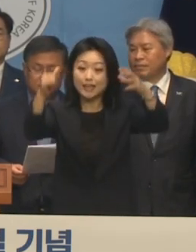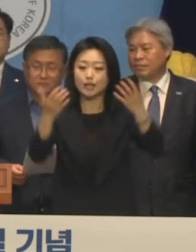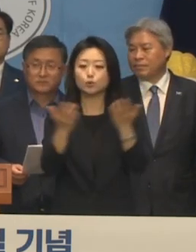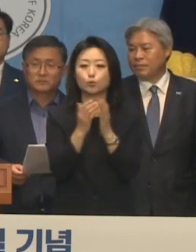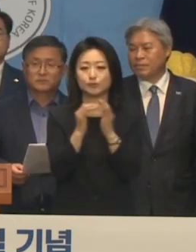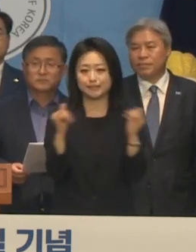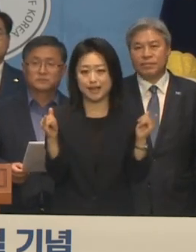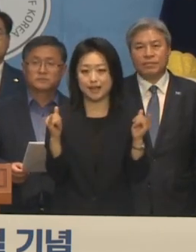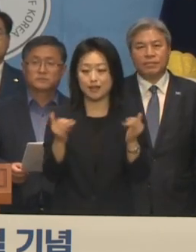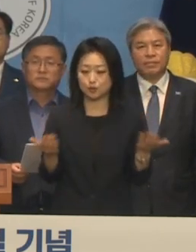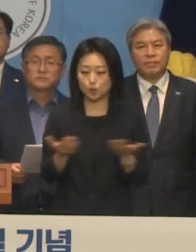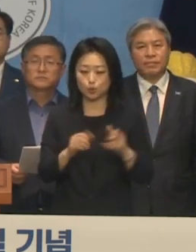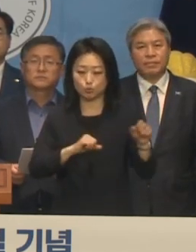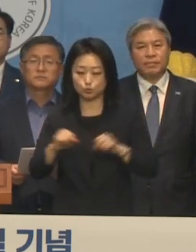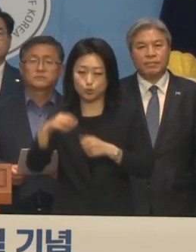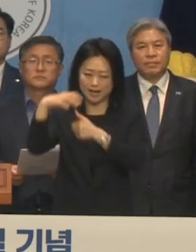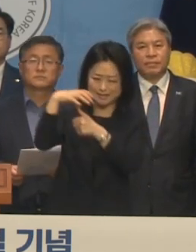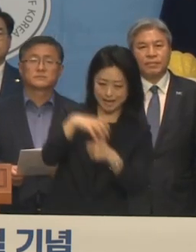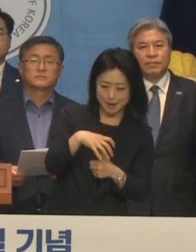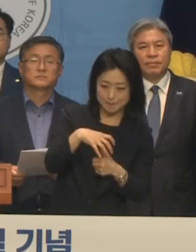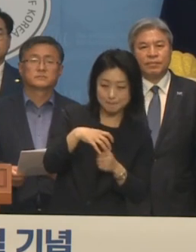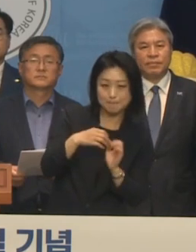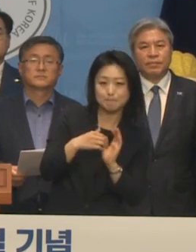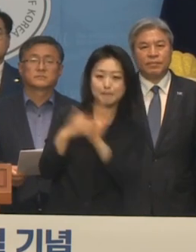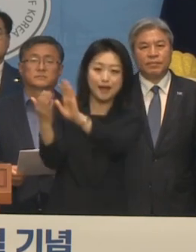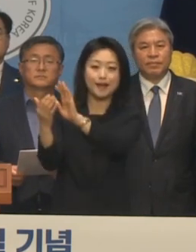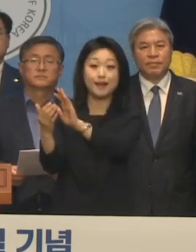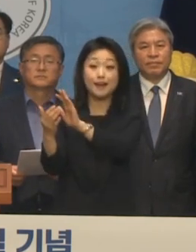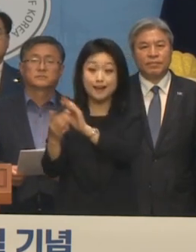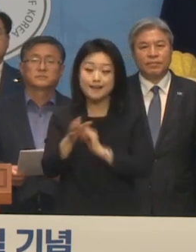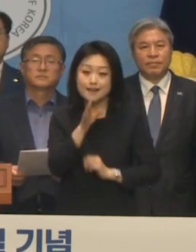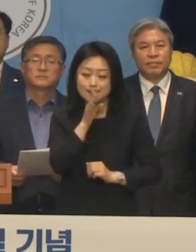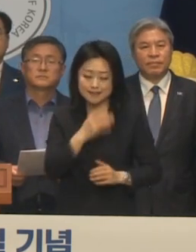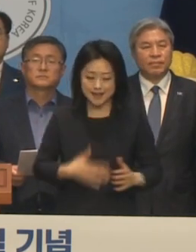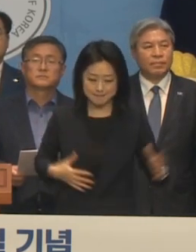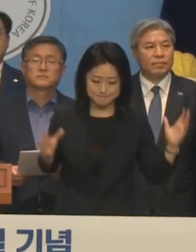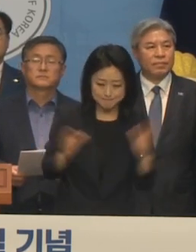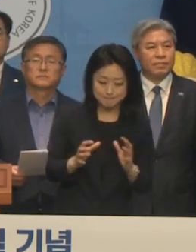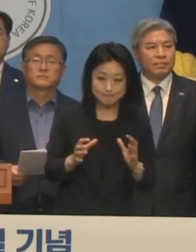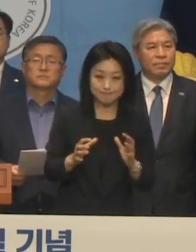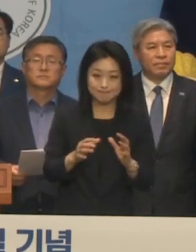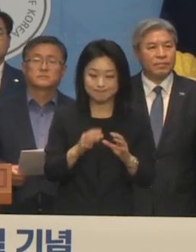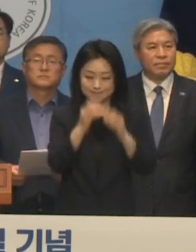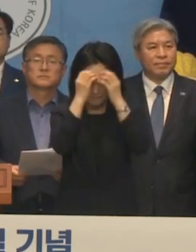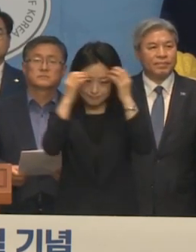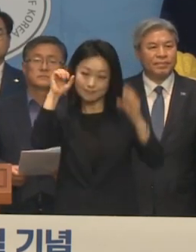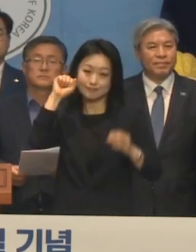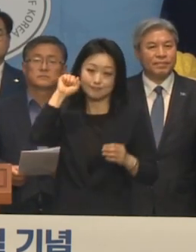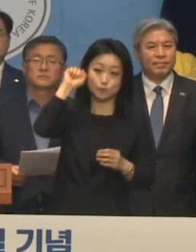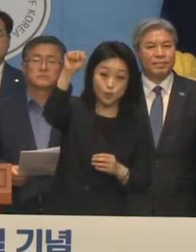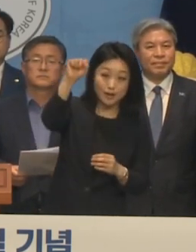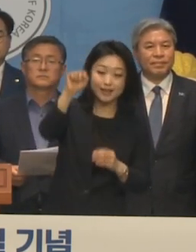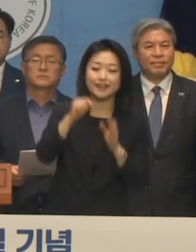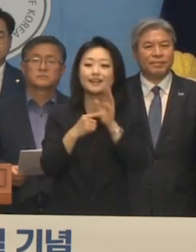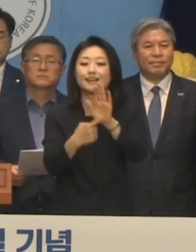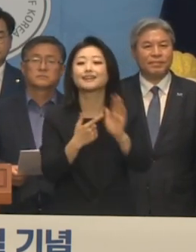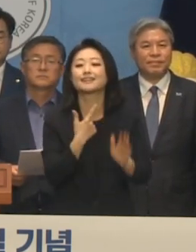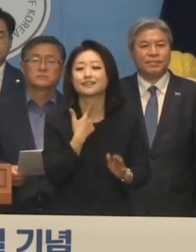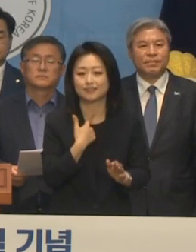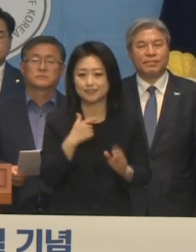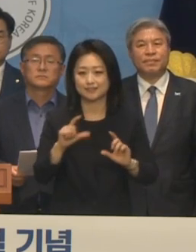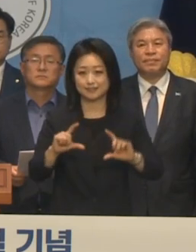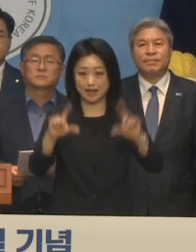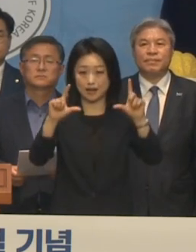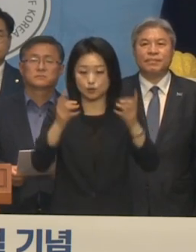노동자들이 노동운동 탄압에 맞서 일제히 단결하고 저항하는 표시의 날이며 노동자를